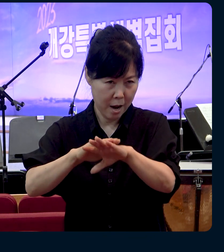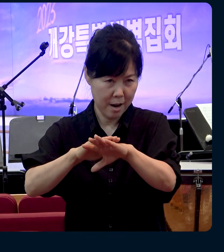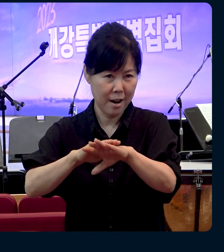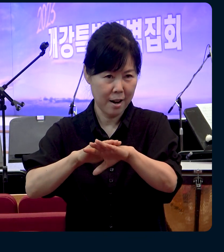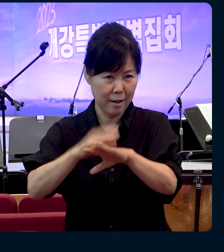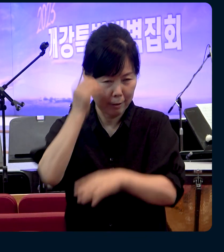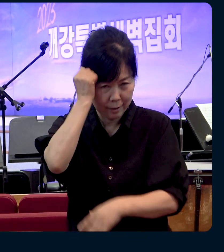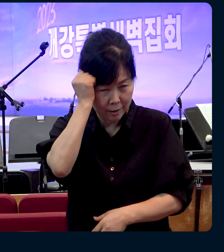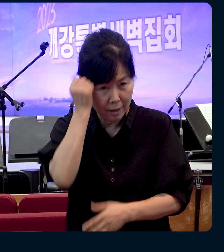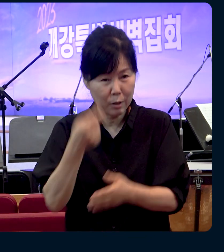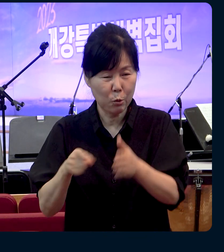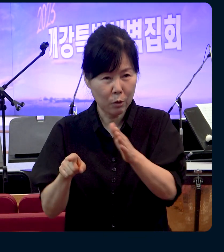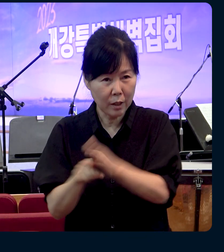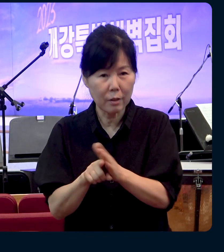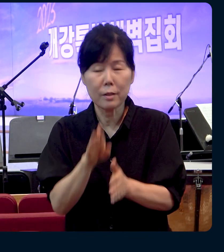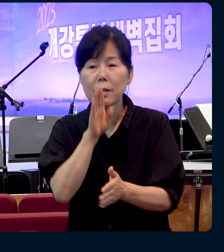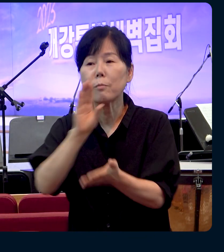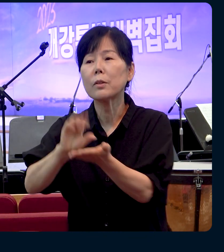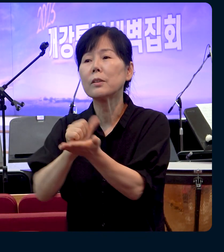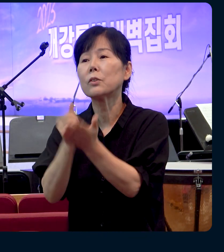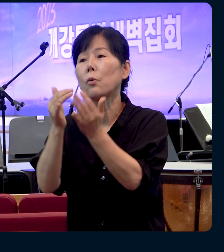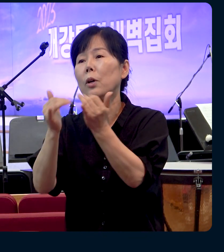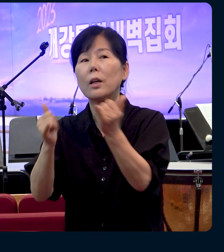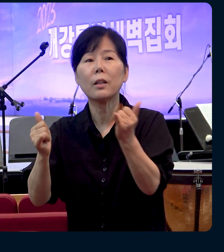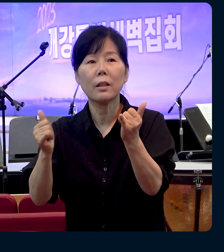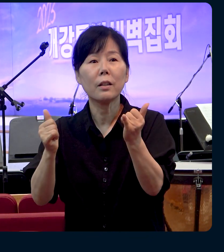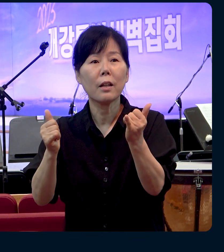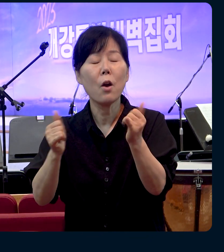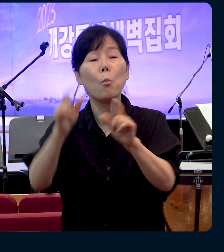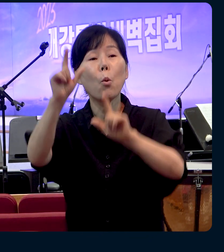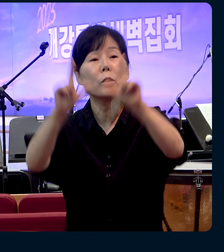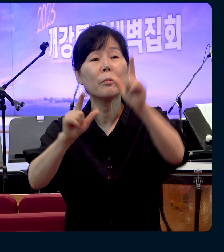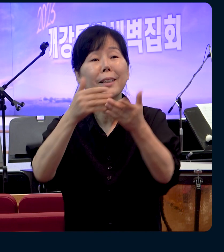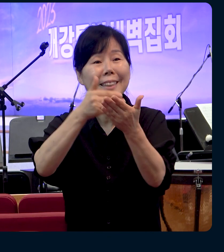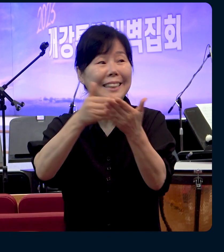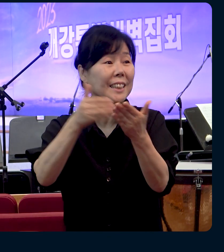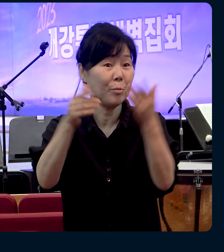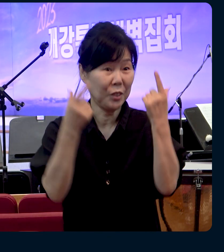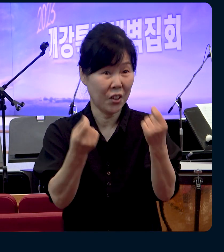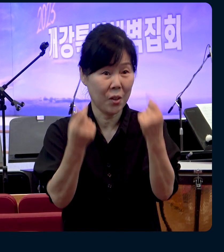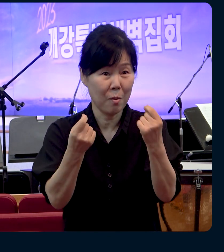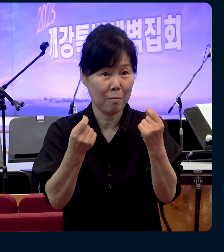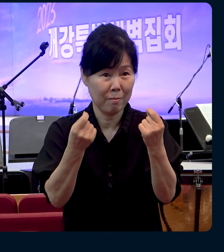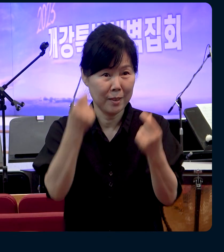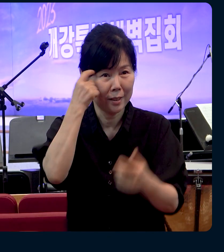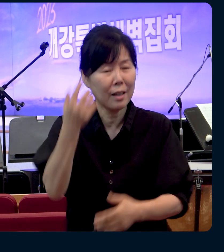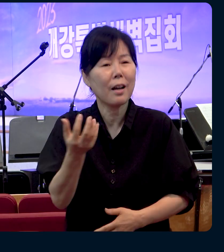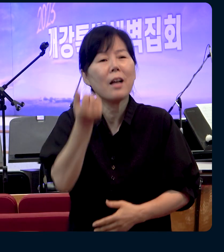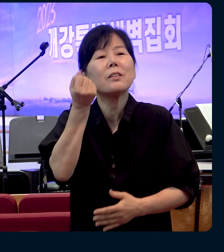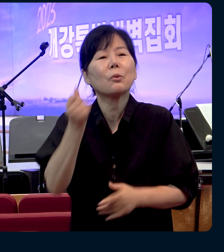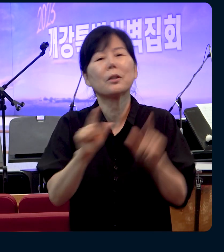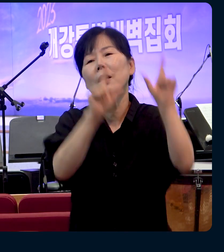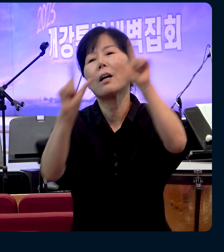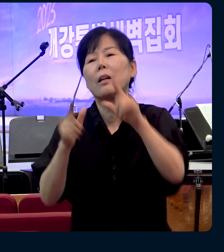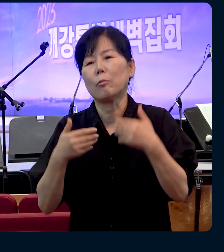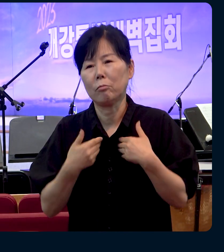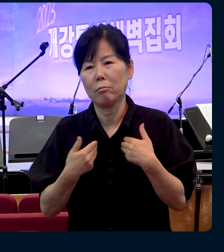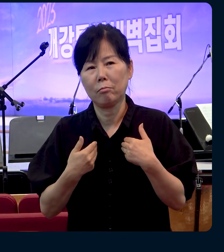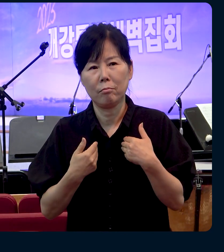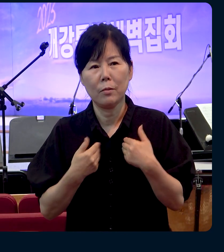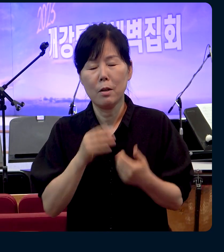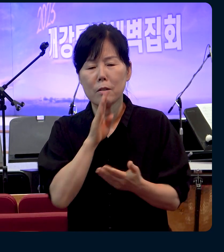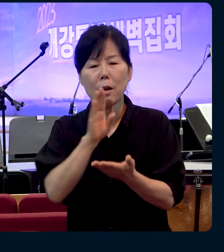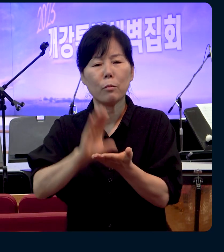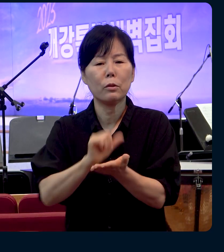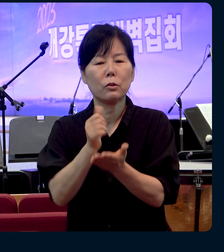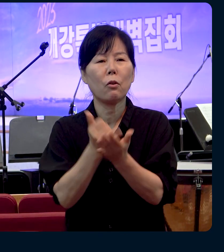속에 참된 그리스도인에 대한 그림을 갖고 있어야 돼요. 그냥 막연히 참된 그리스도인은 이런